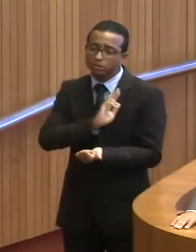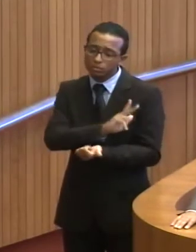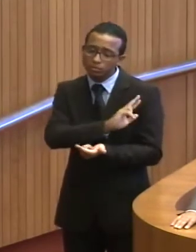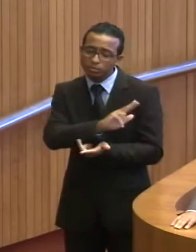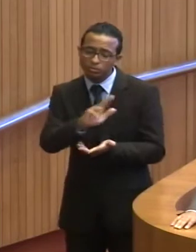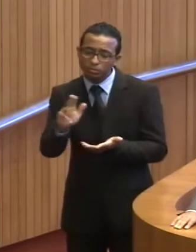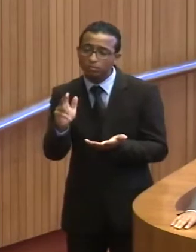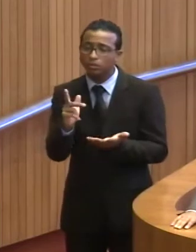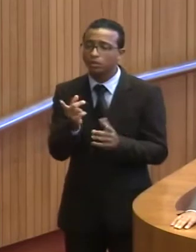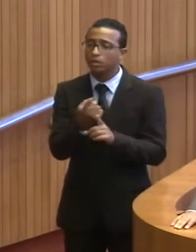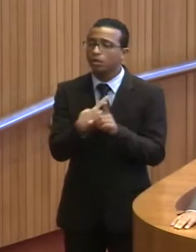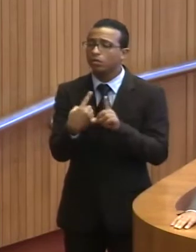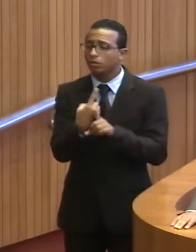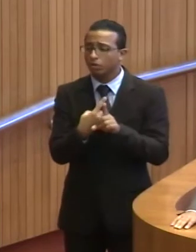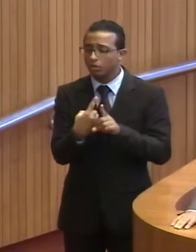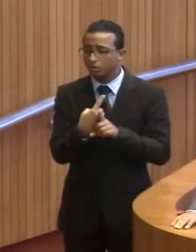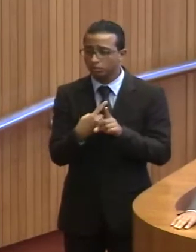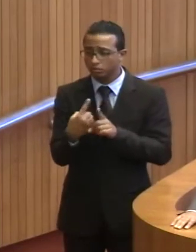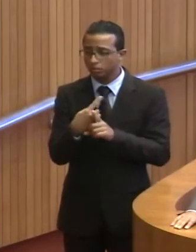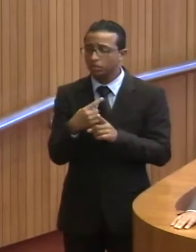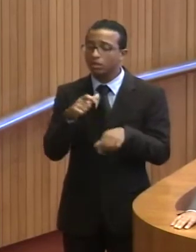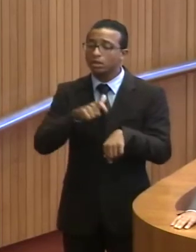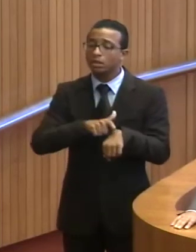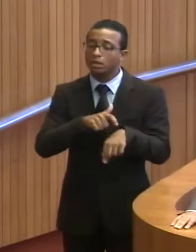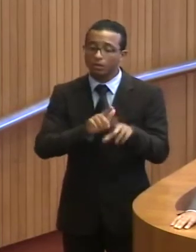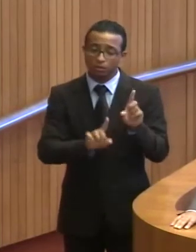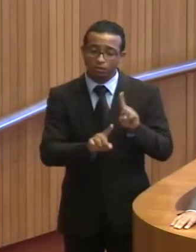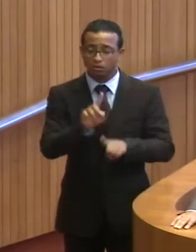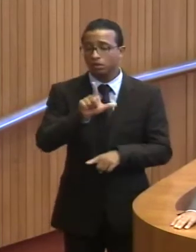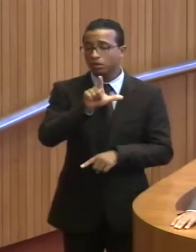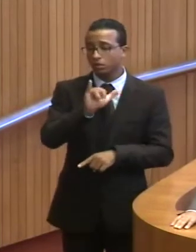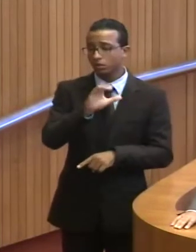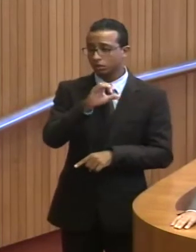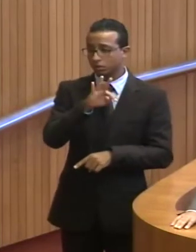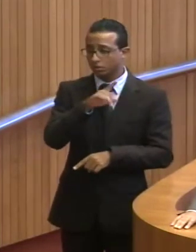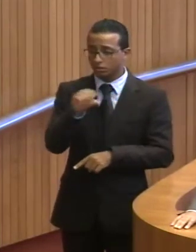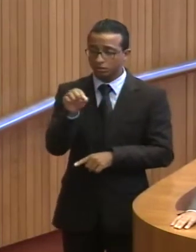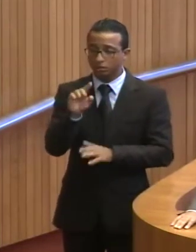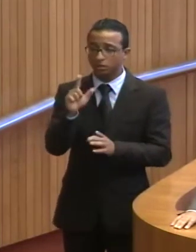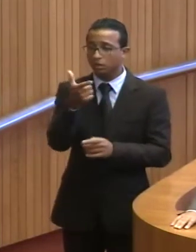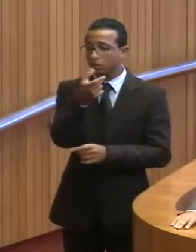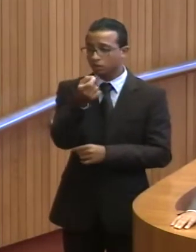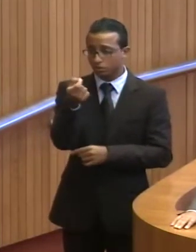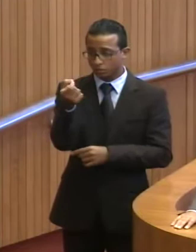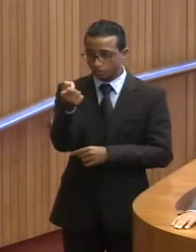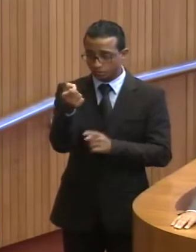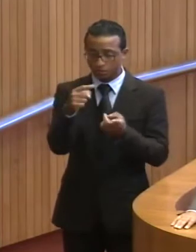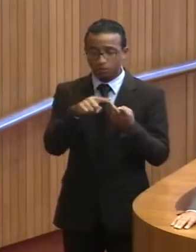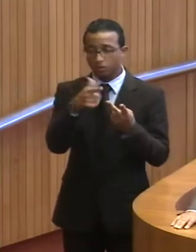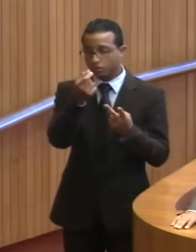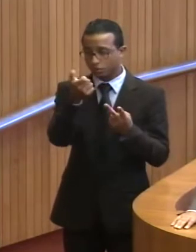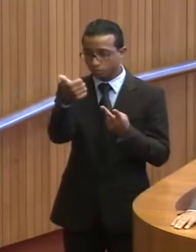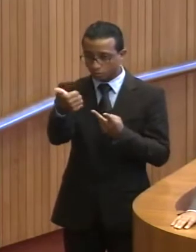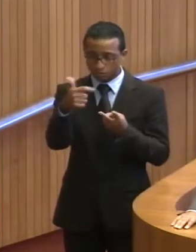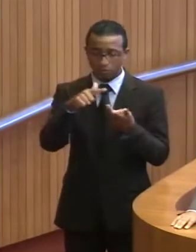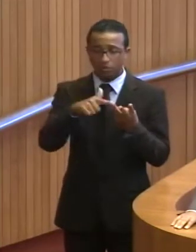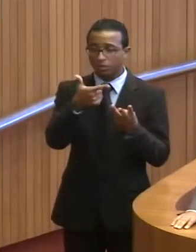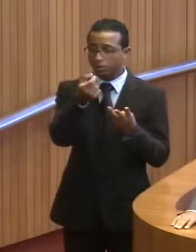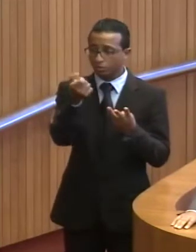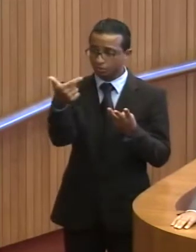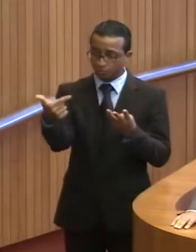fraude nos respectivos procedimentos licitatórios ocorridos nos exercícios de 2000, 2001